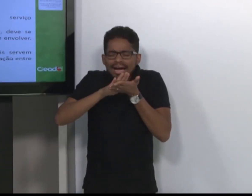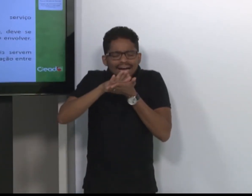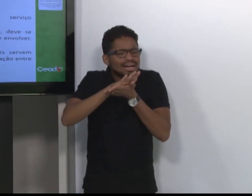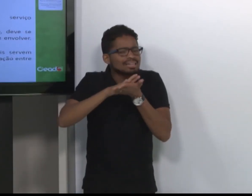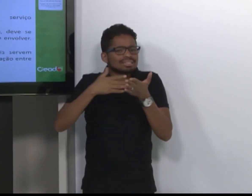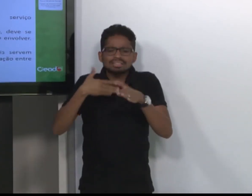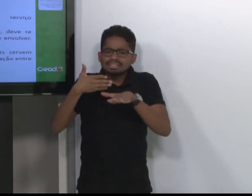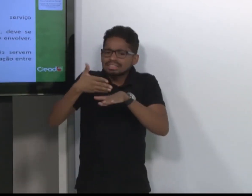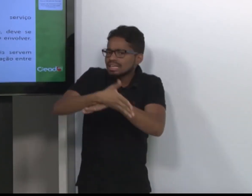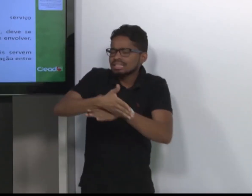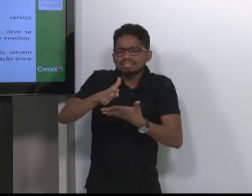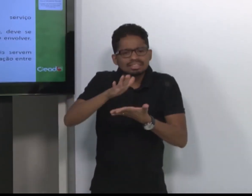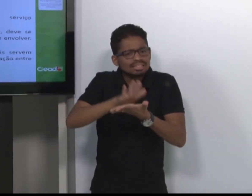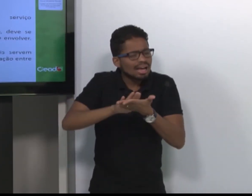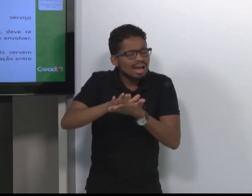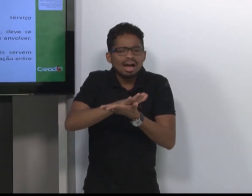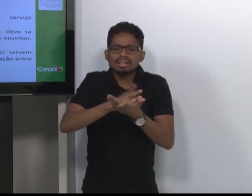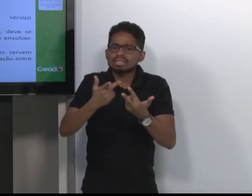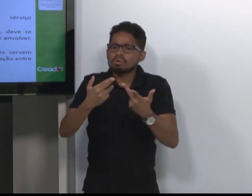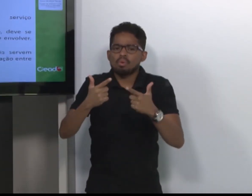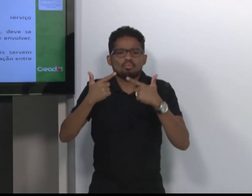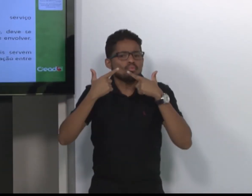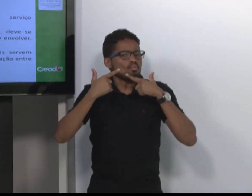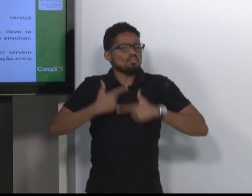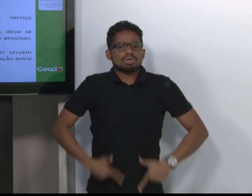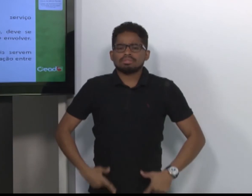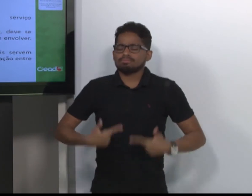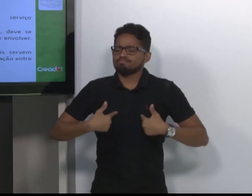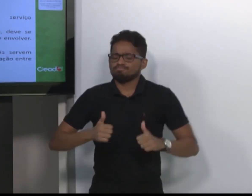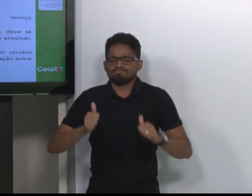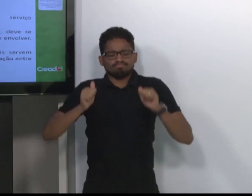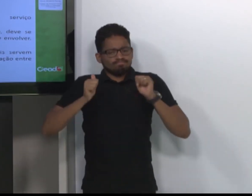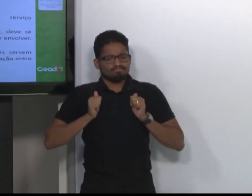totalmente neutro, alheio à informação que está sendo passada.